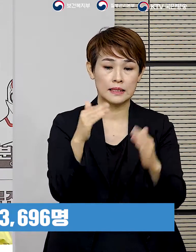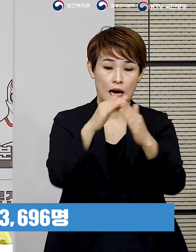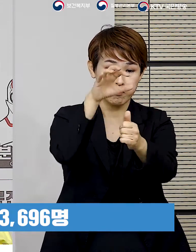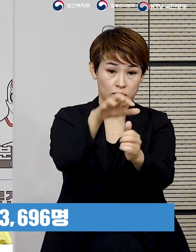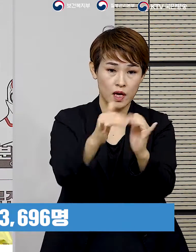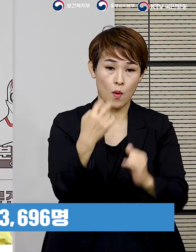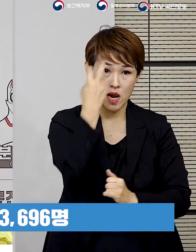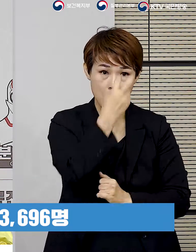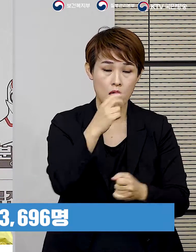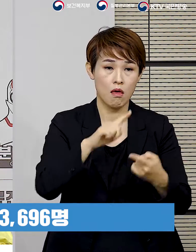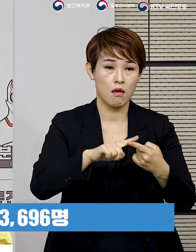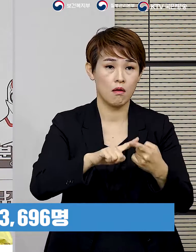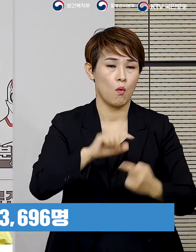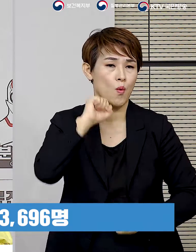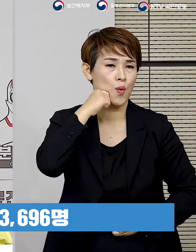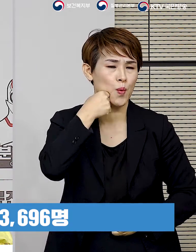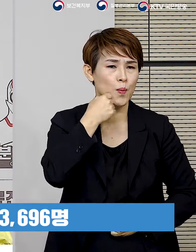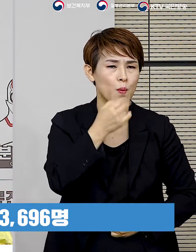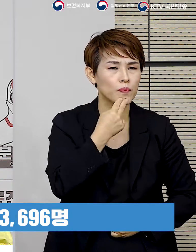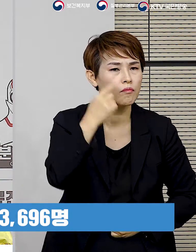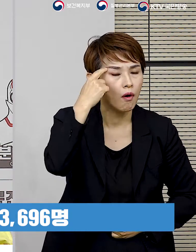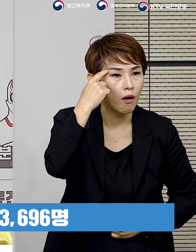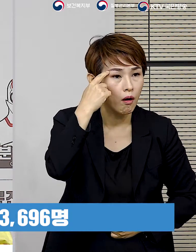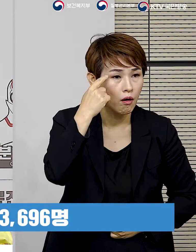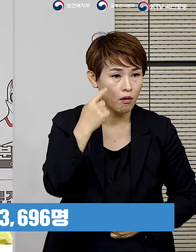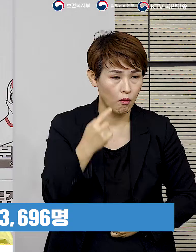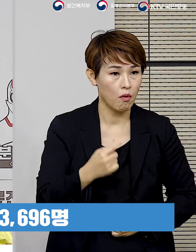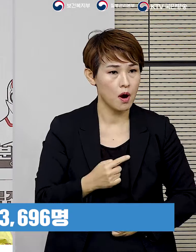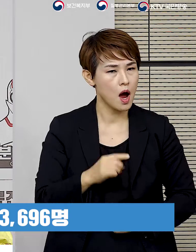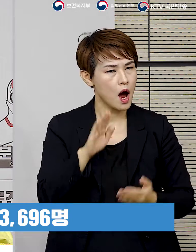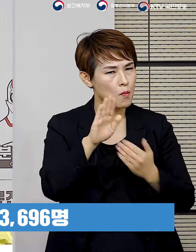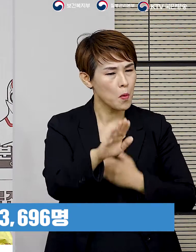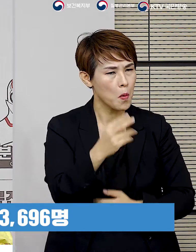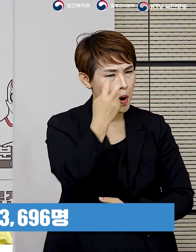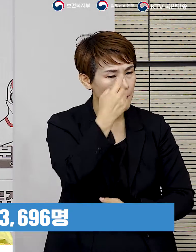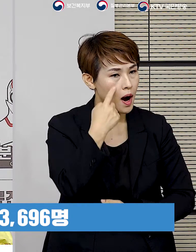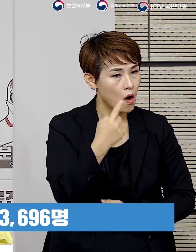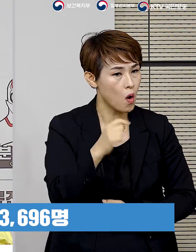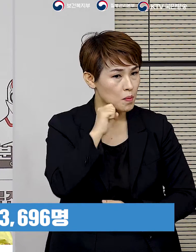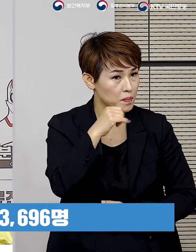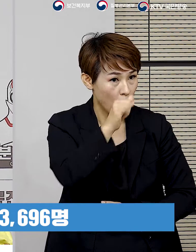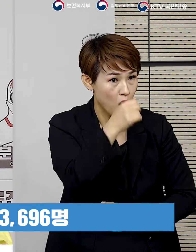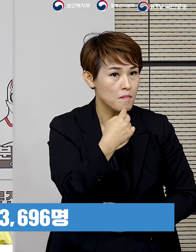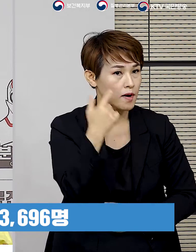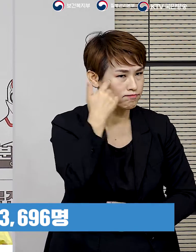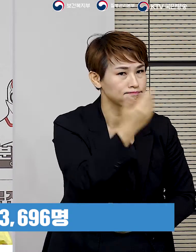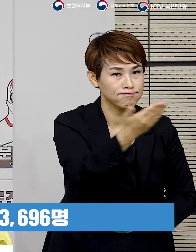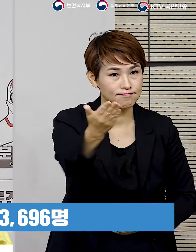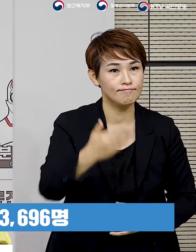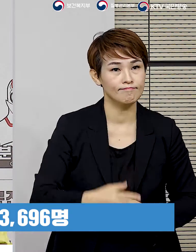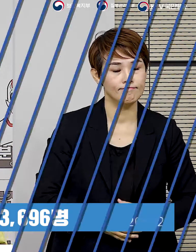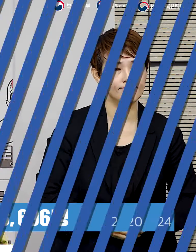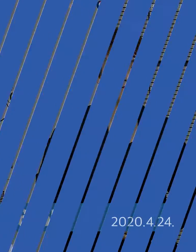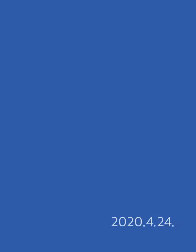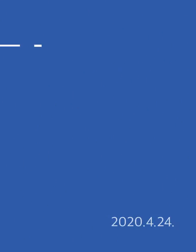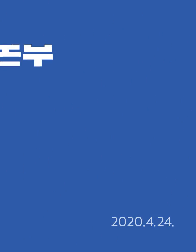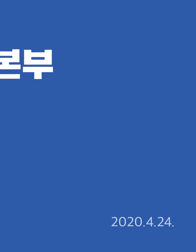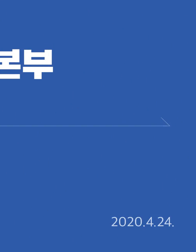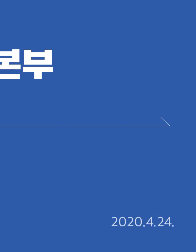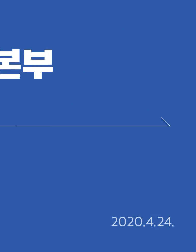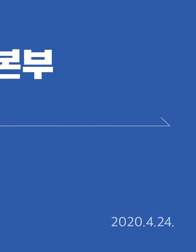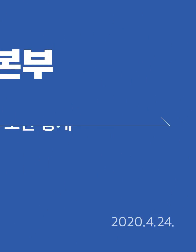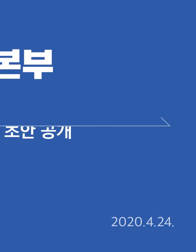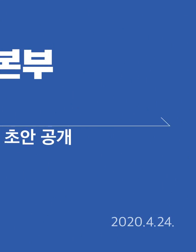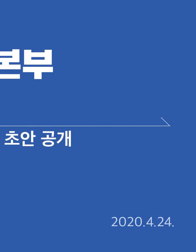것으로 알고는 있는데, 다시 한번 어떤 애로사항이 있는지 파악을 해서 행안부 차원에서 지원해 줄 수 있는 방안이 있는지 살펴보도록 하겠습니다.